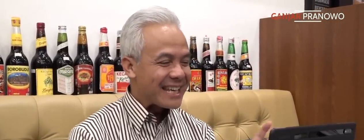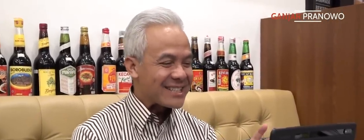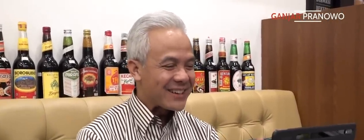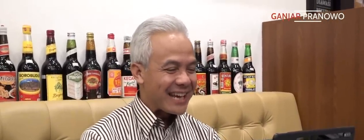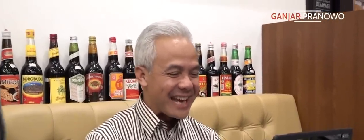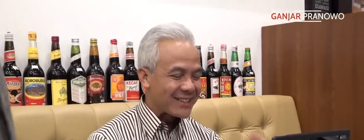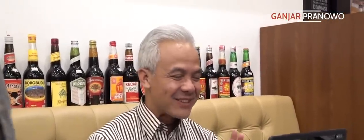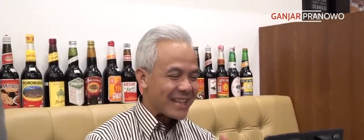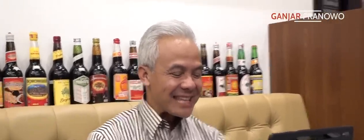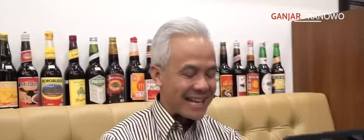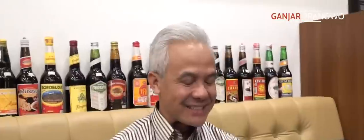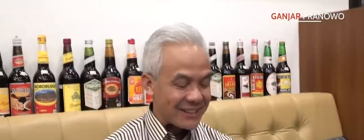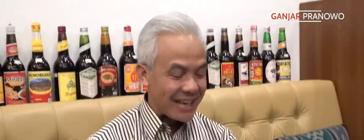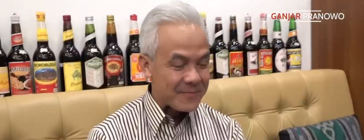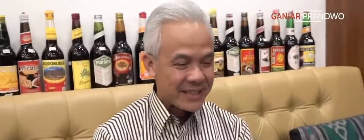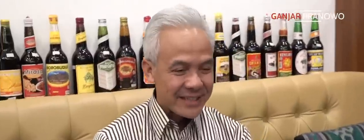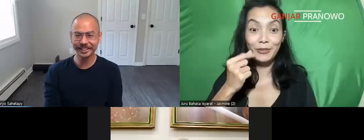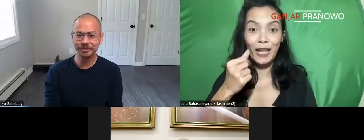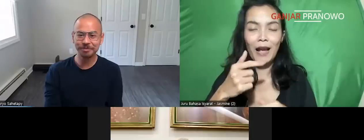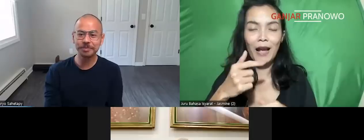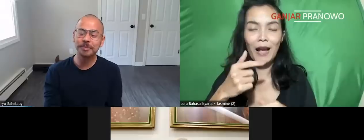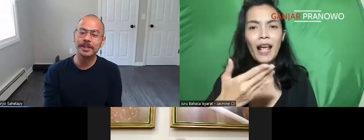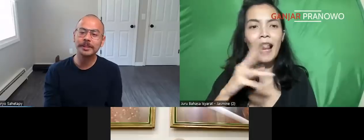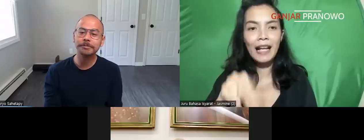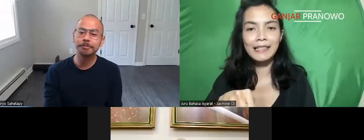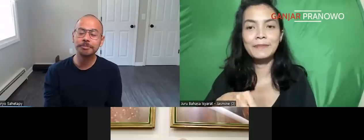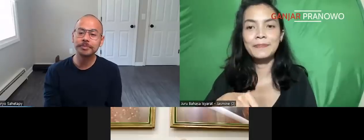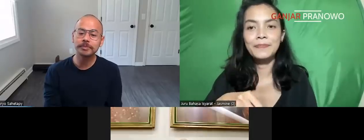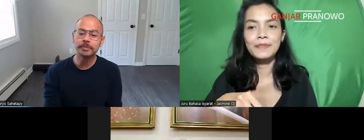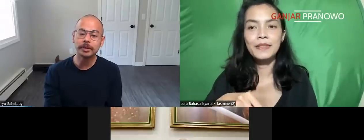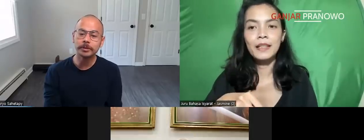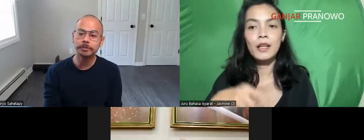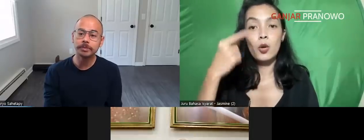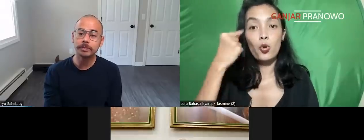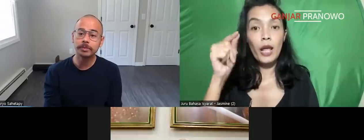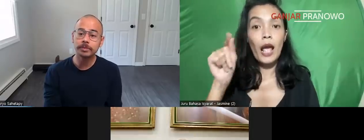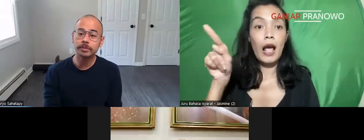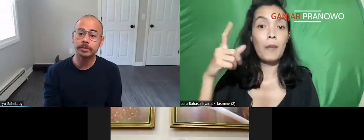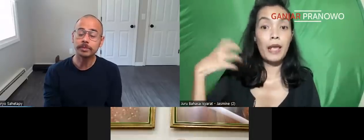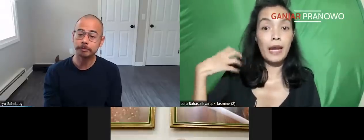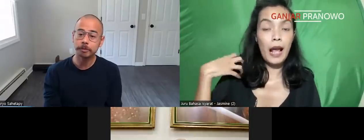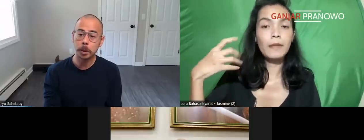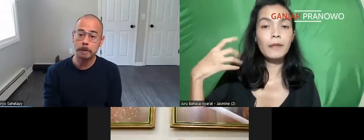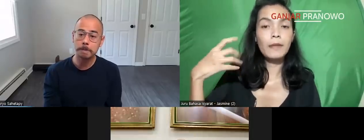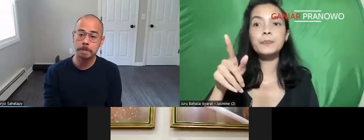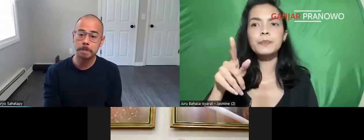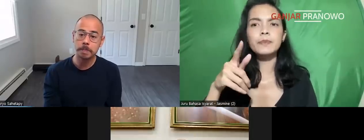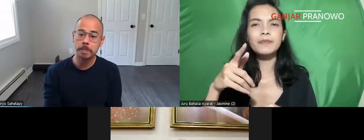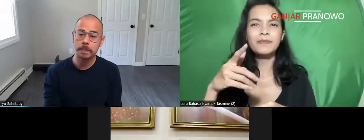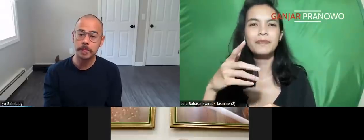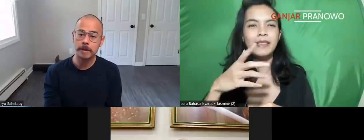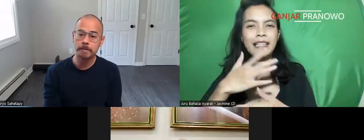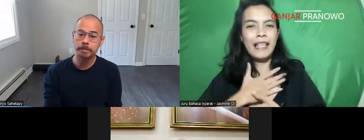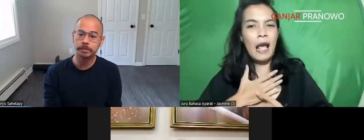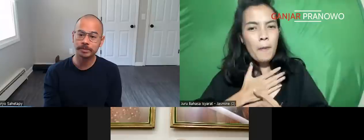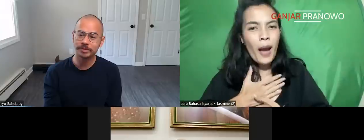oke balik lagi yaa ya aku mau tanya nih Sua kamu kan kuliah di sana sepertinya nyaman kamu pernah